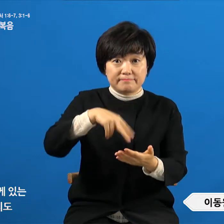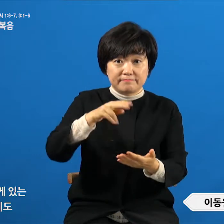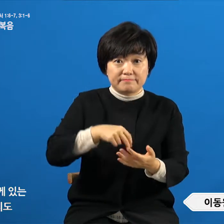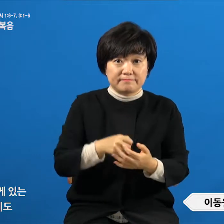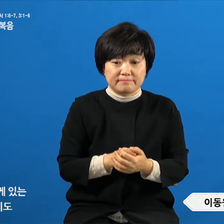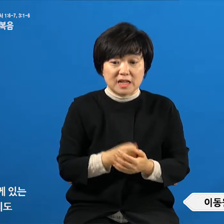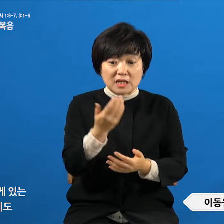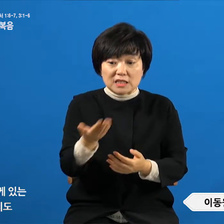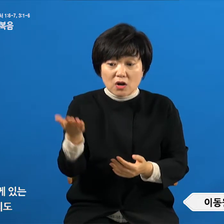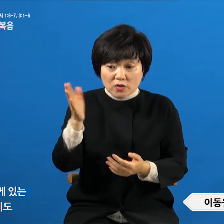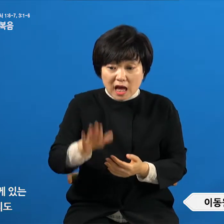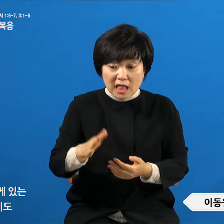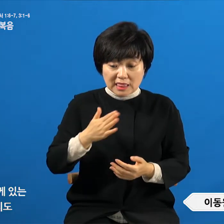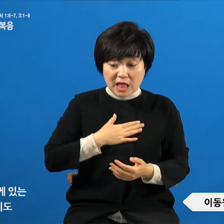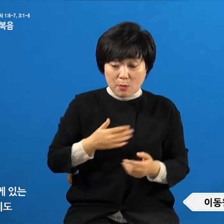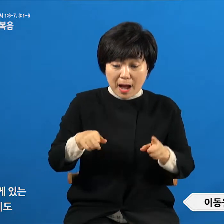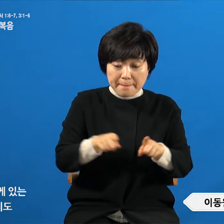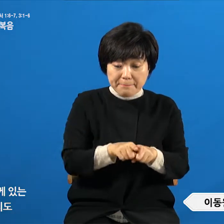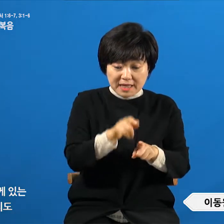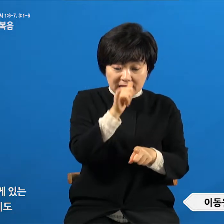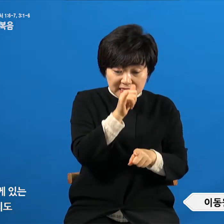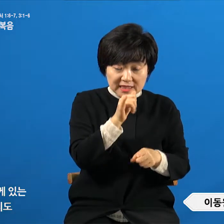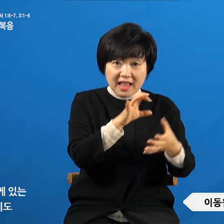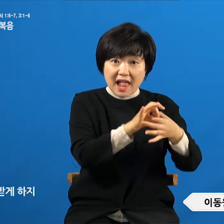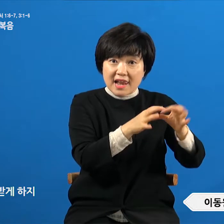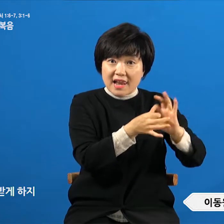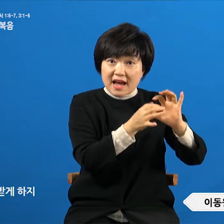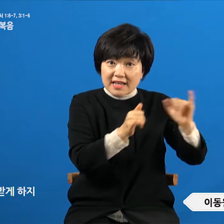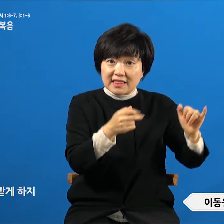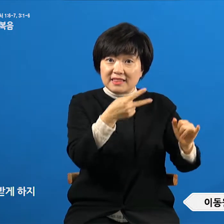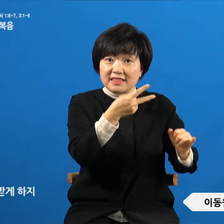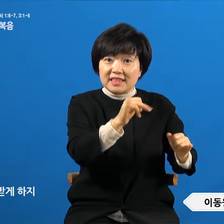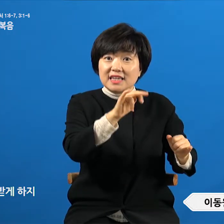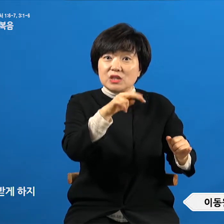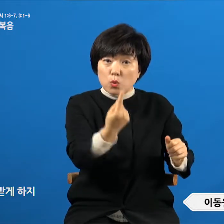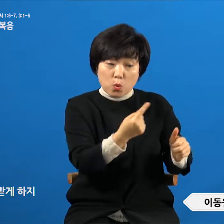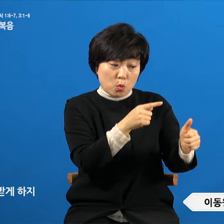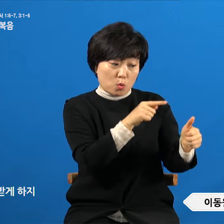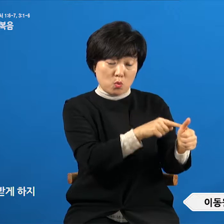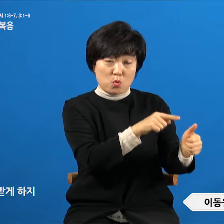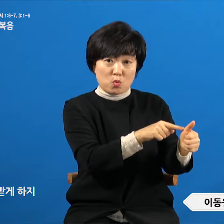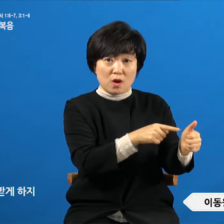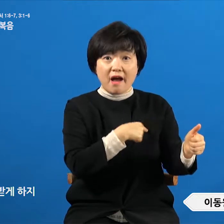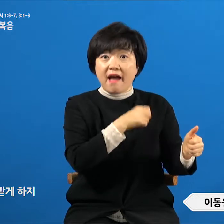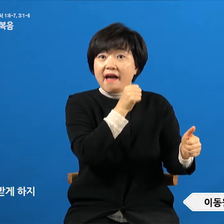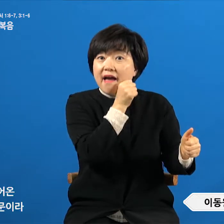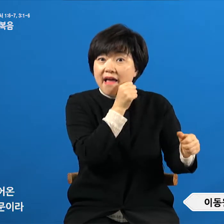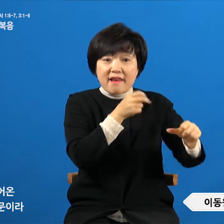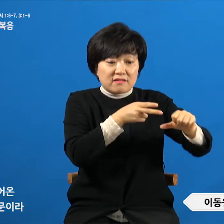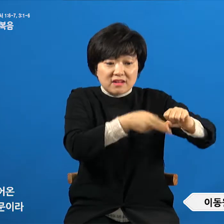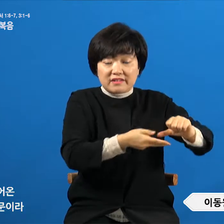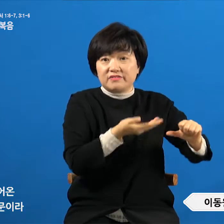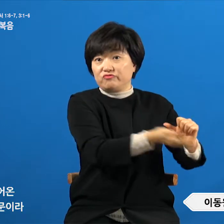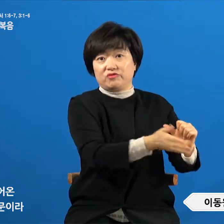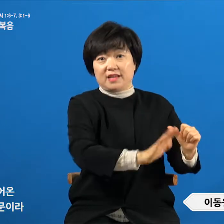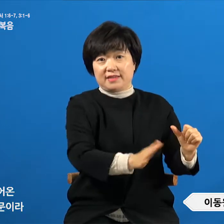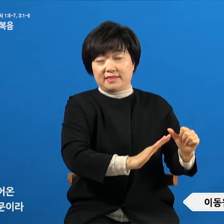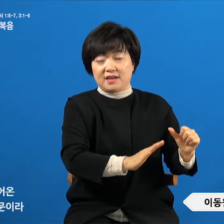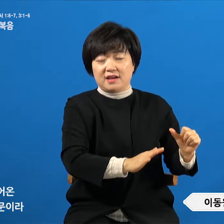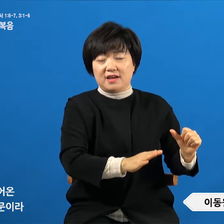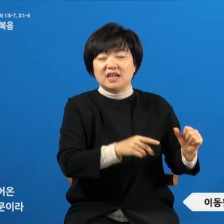읽습니다. 시작. 그러나 나와 함께 있는 헬라인 디도까지도 억지로 할례를 받게 하지 아니하였으니